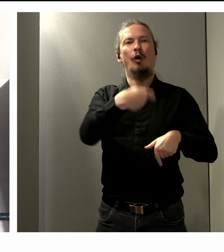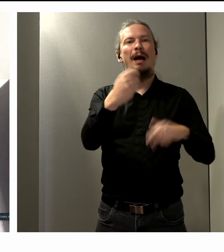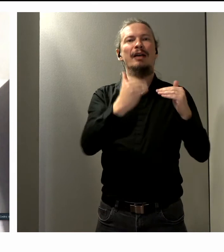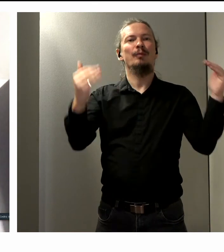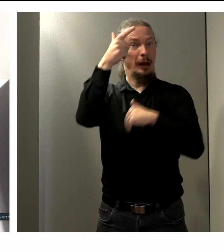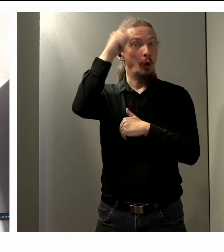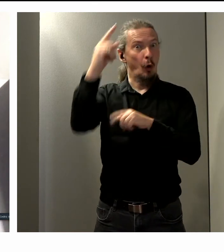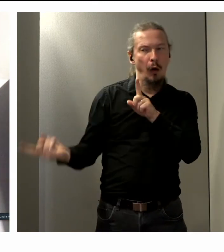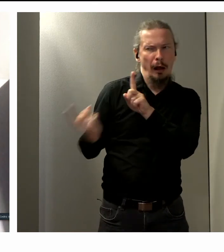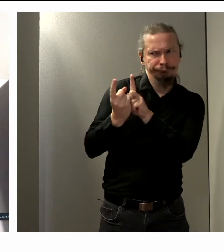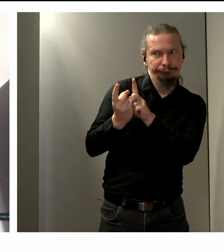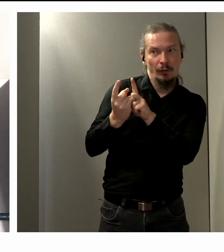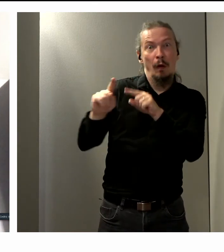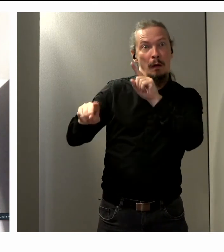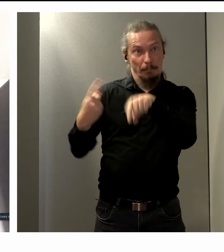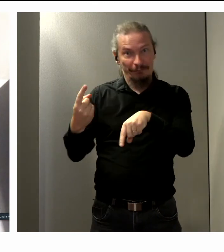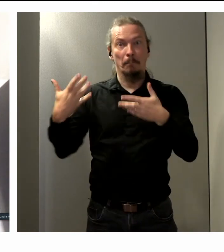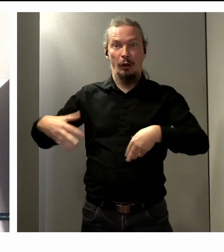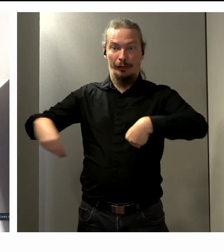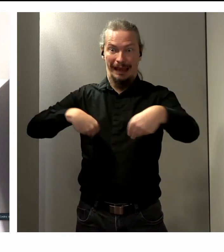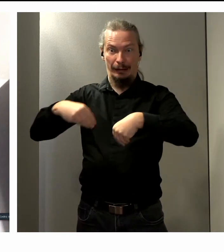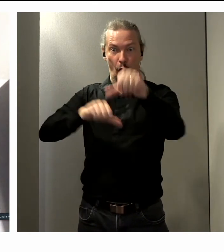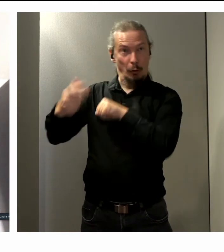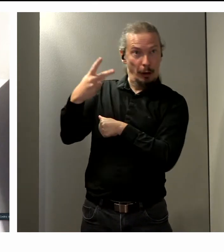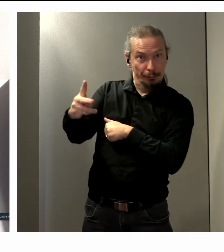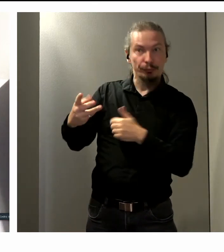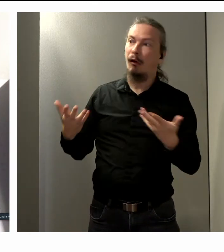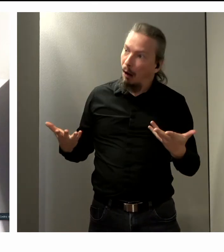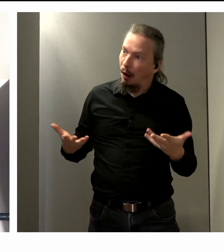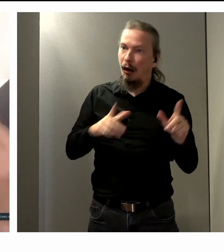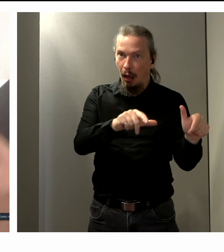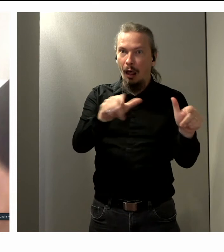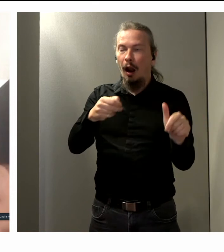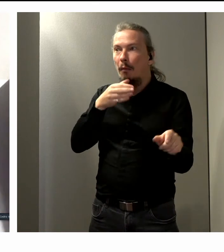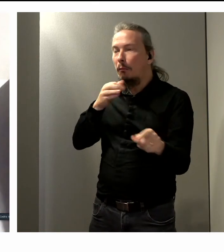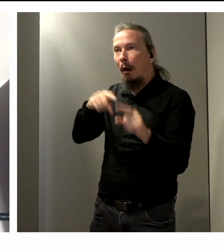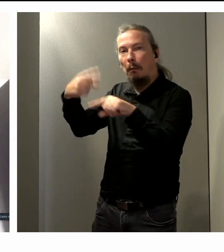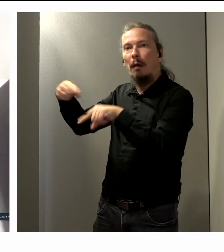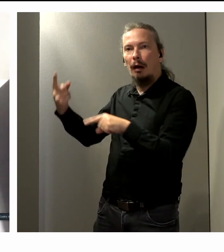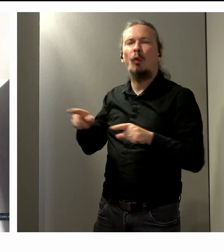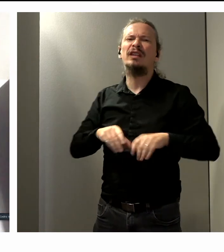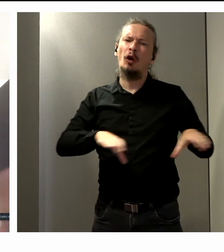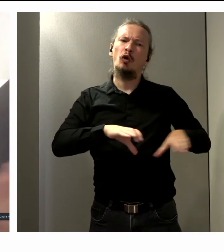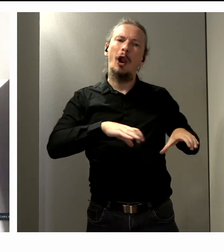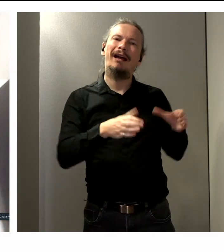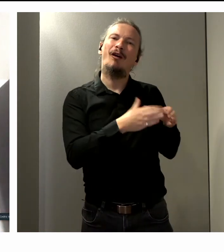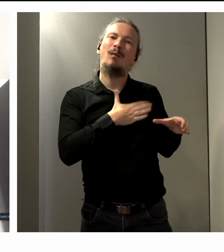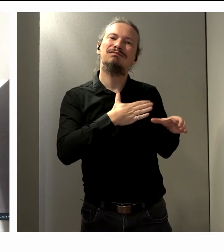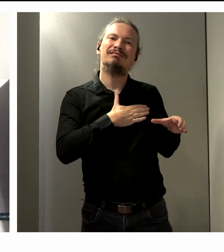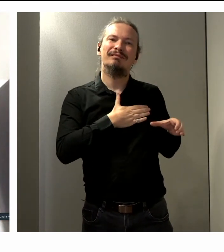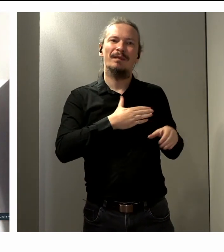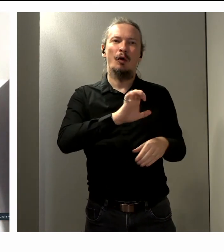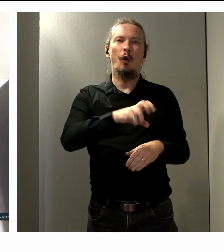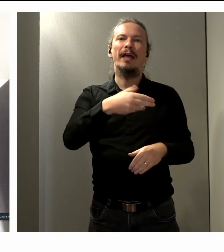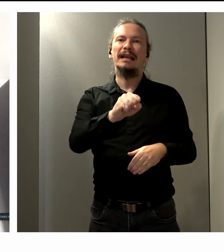été, et que j'ai vu aussi directeur de son laboratoire. Je pense à des collègues de promotion à l'École